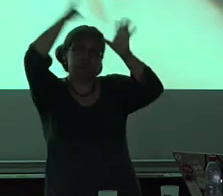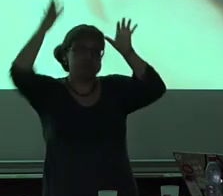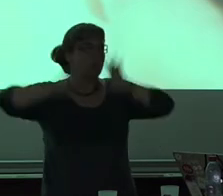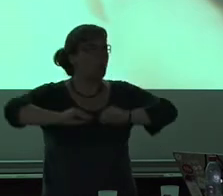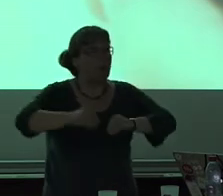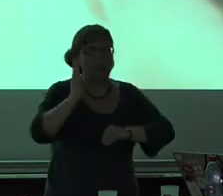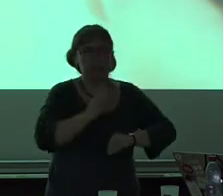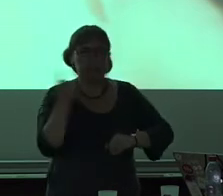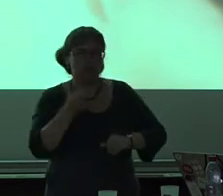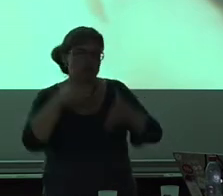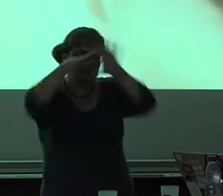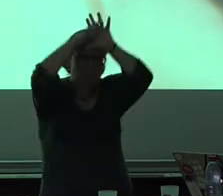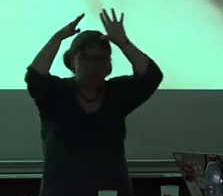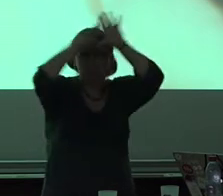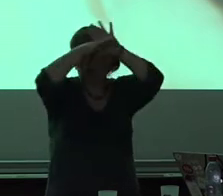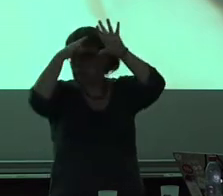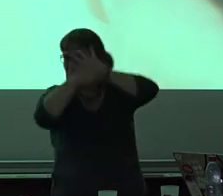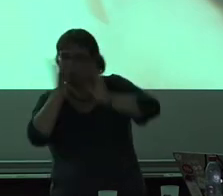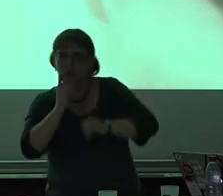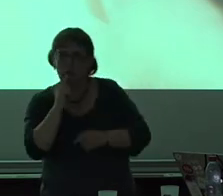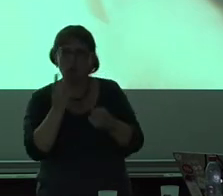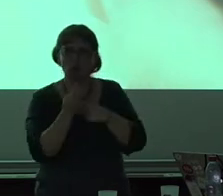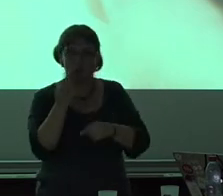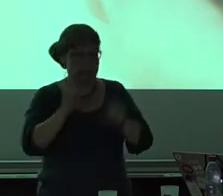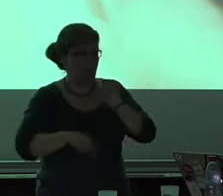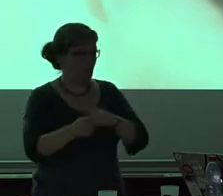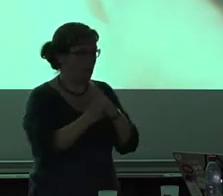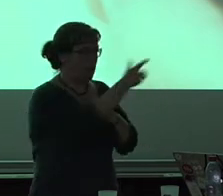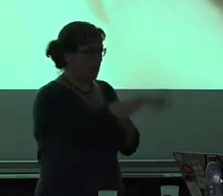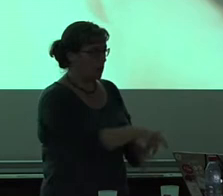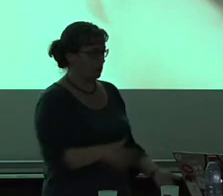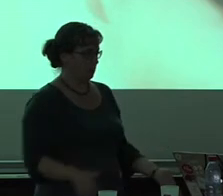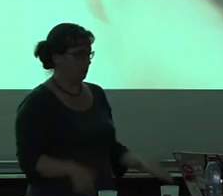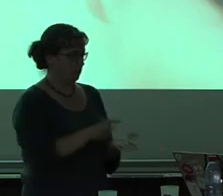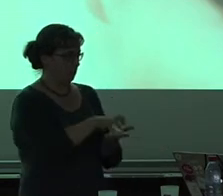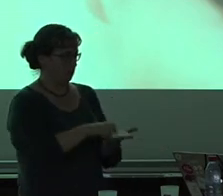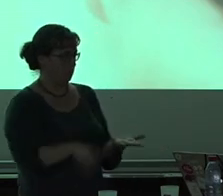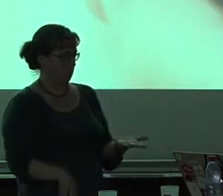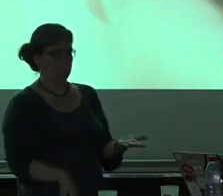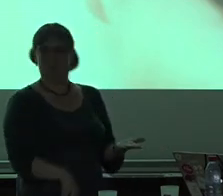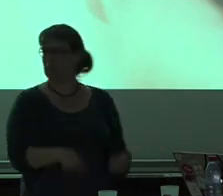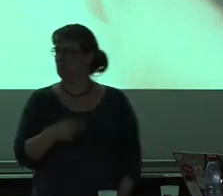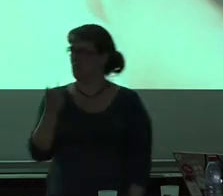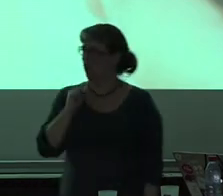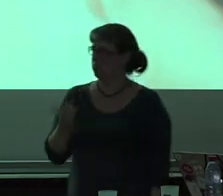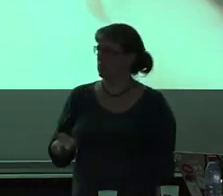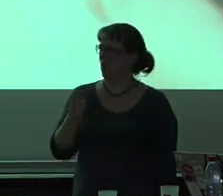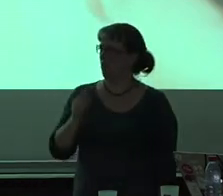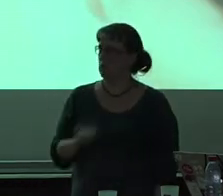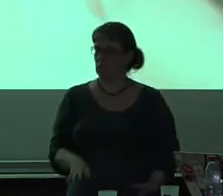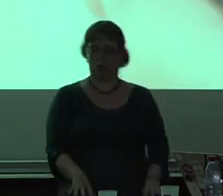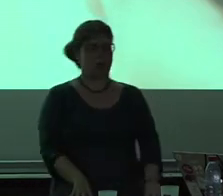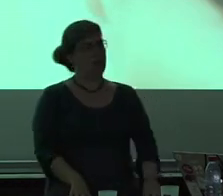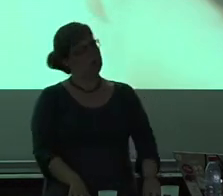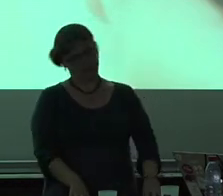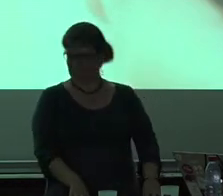savoir à quoi ça sert. Eh bien, en fait, je me suis aussi retrouvée face à des personnes qui me disaient « Mais ton exemple, je m'en fiche, en fait. C'est quoi